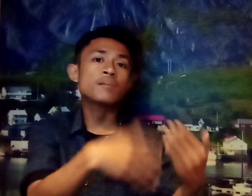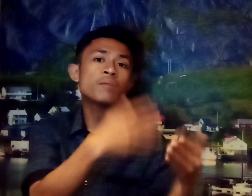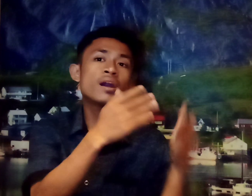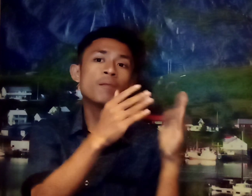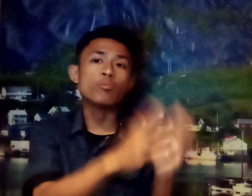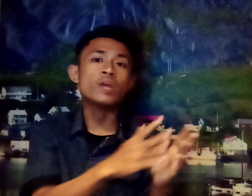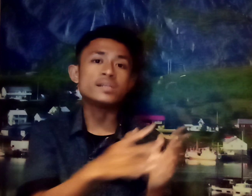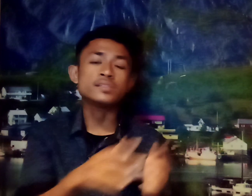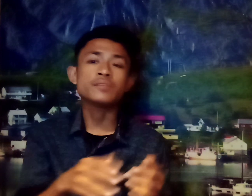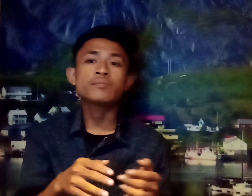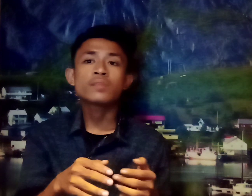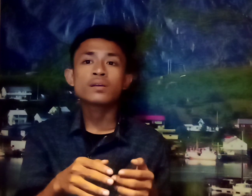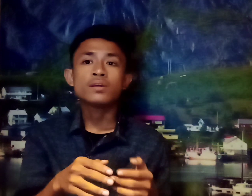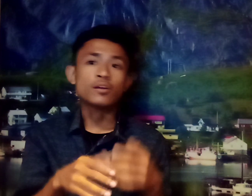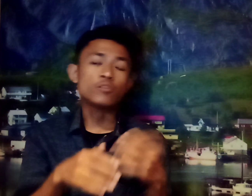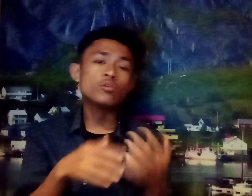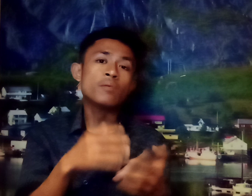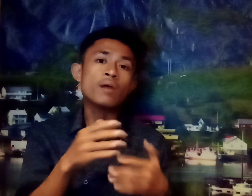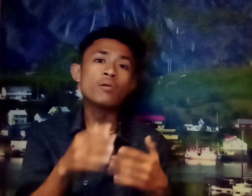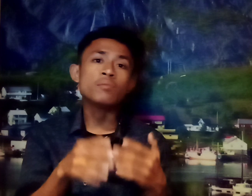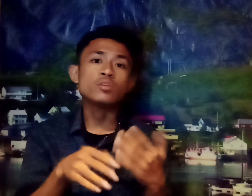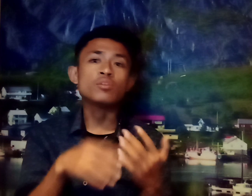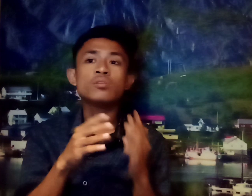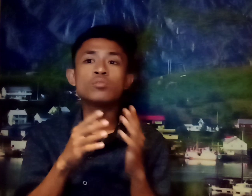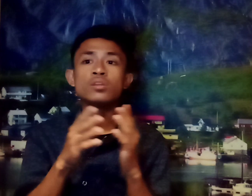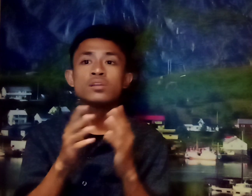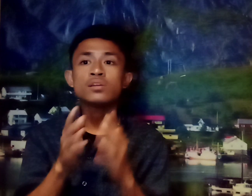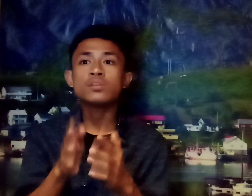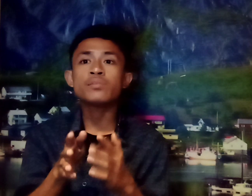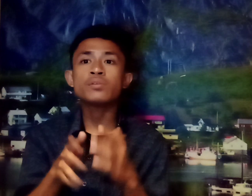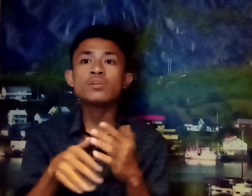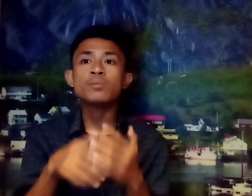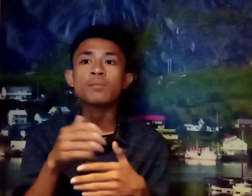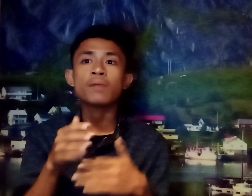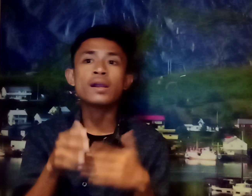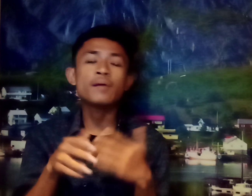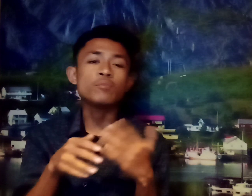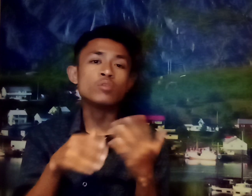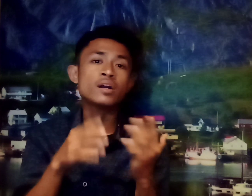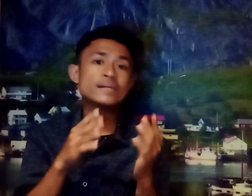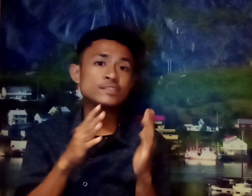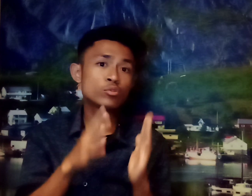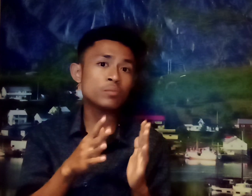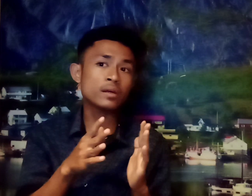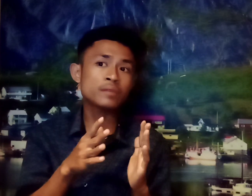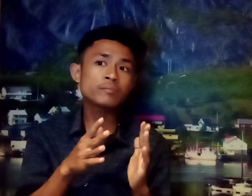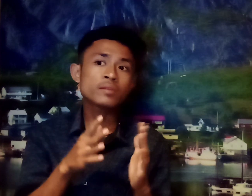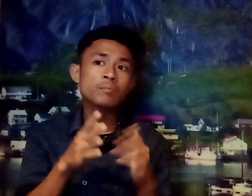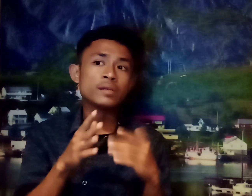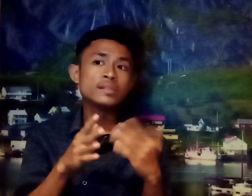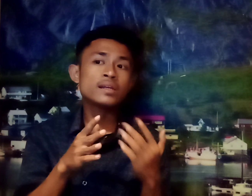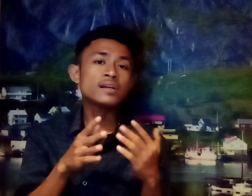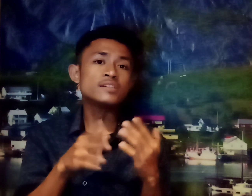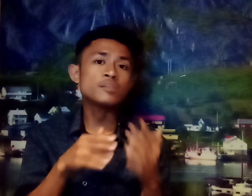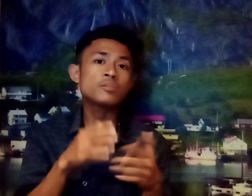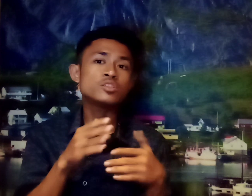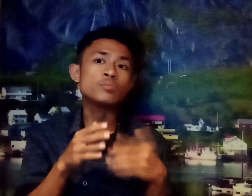pada populasi. Yang kedua, bahwa metode kuantitatif itu lebih kepada menggunakan instrumen penelitian telah disiapkan